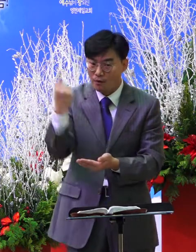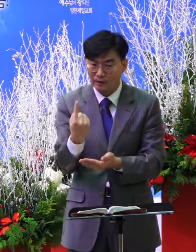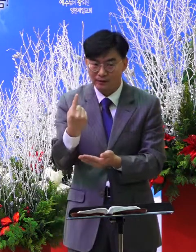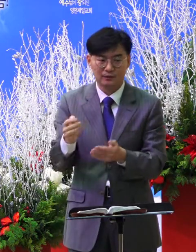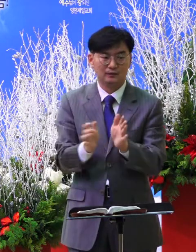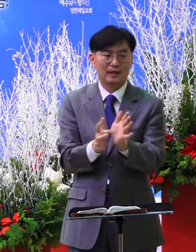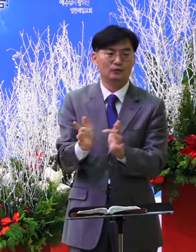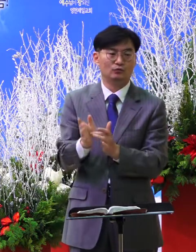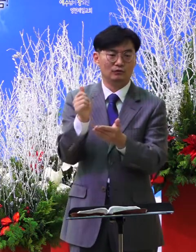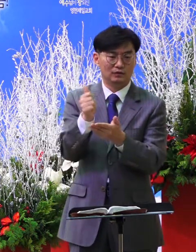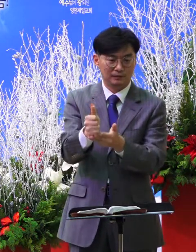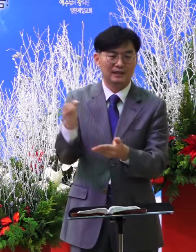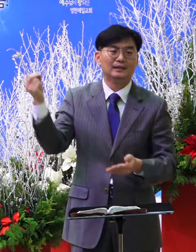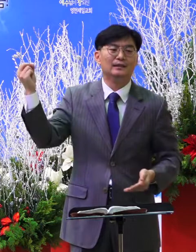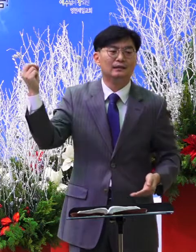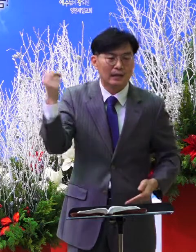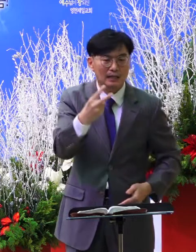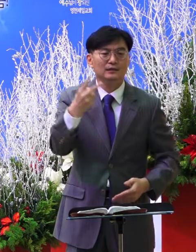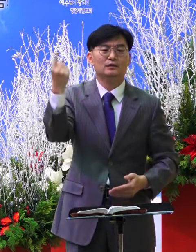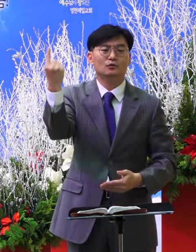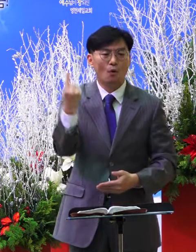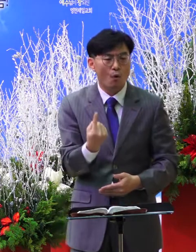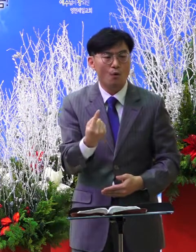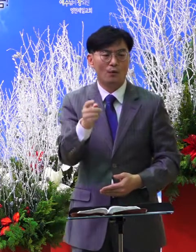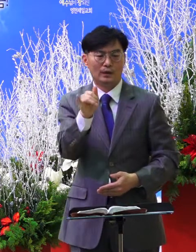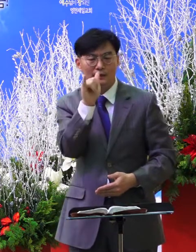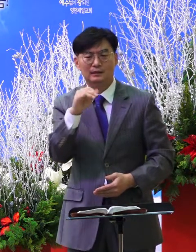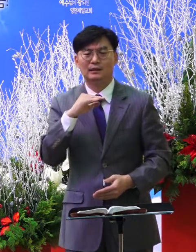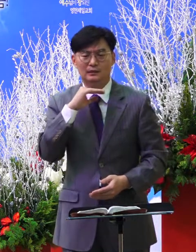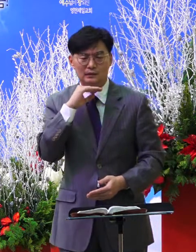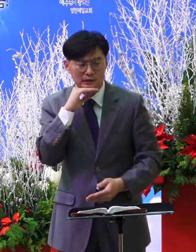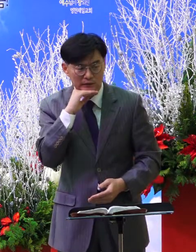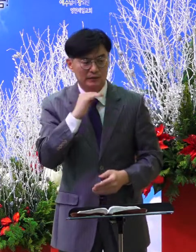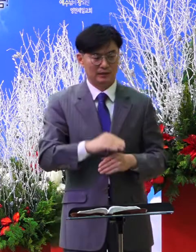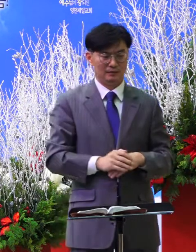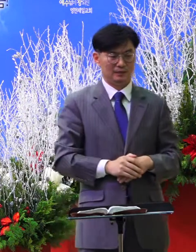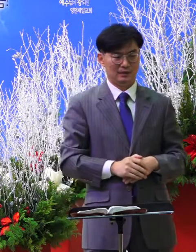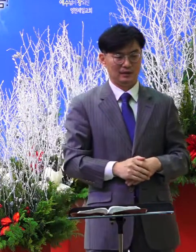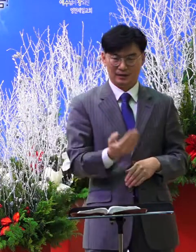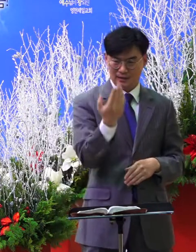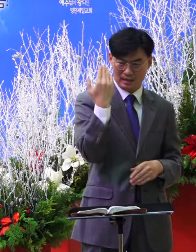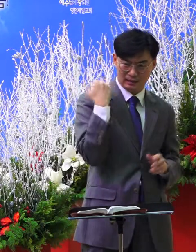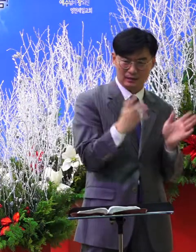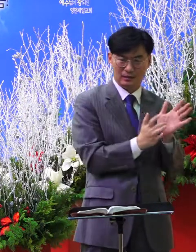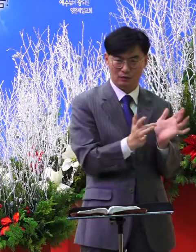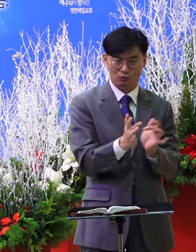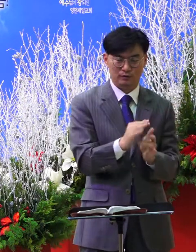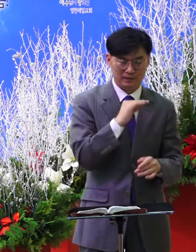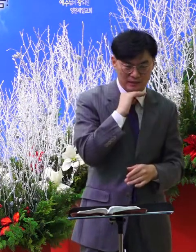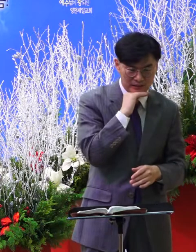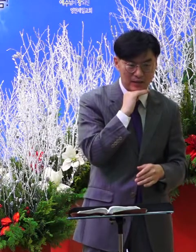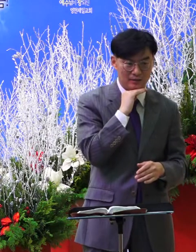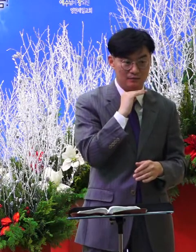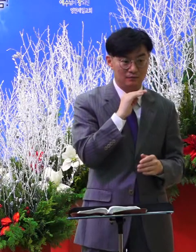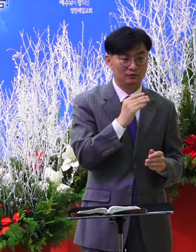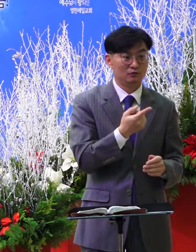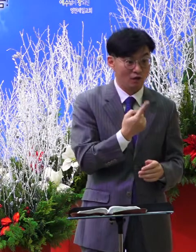확고하게 하는 때가 대림절, 지금입니다. 성도는 이